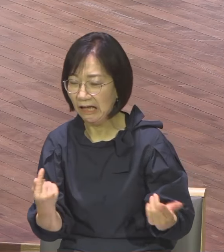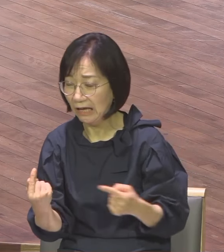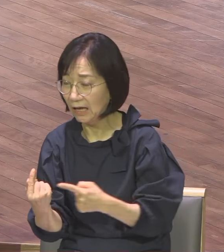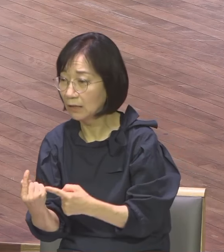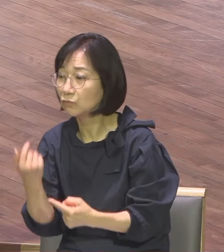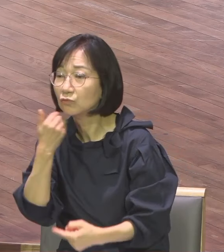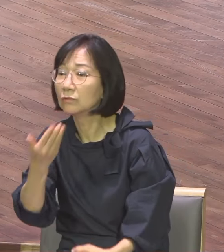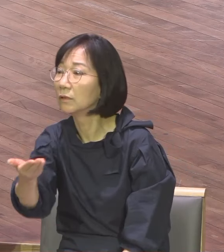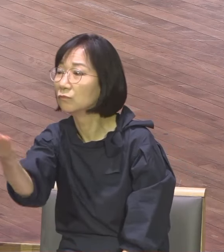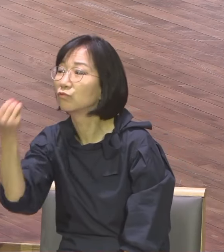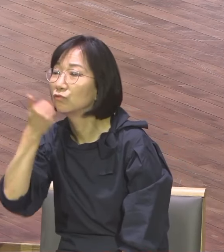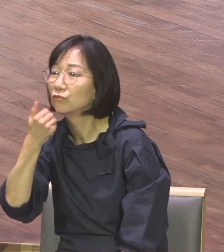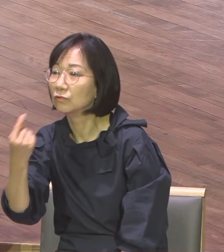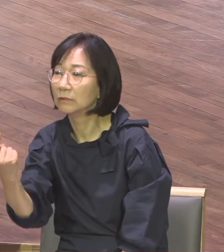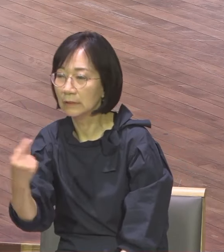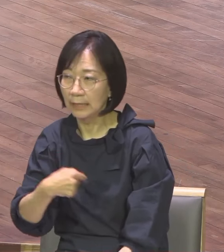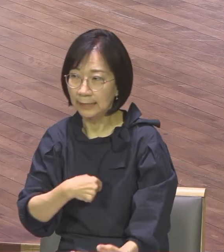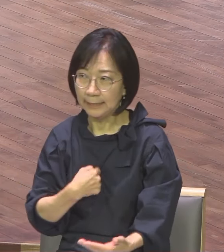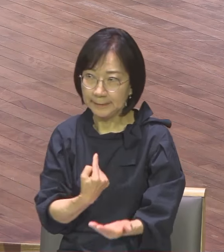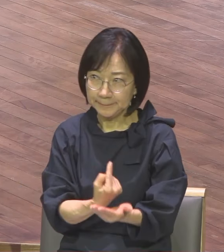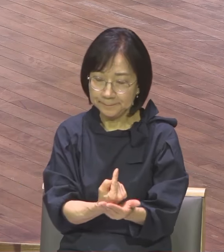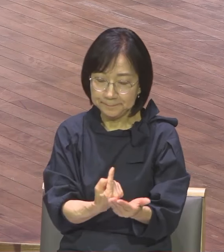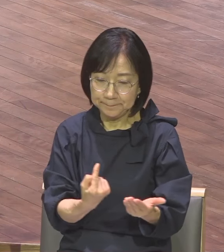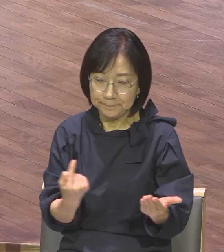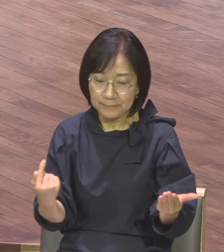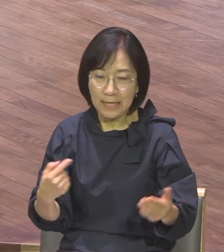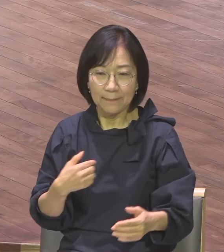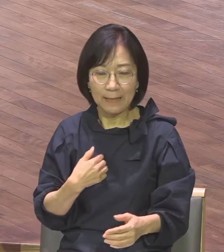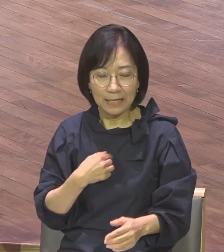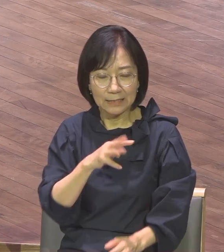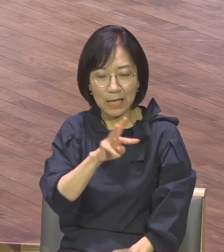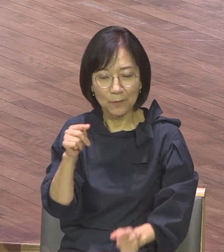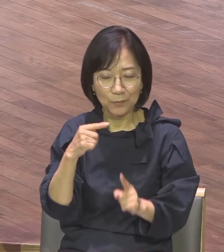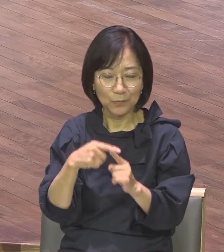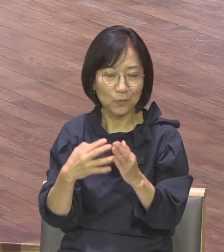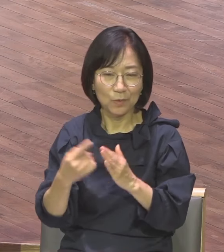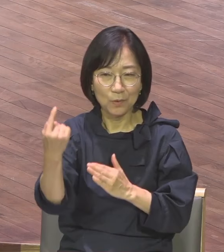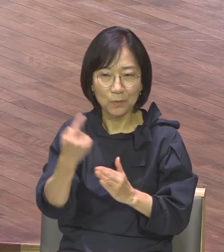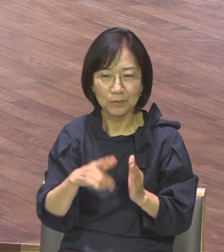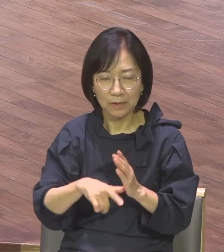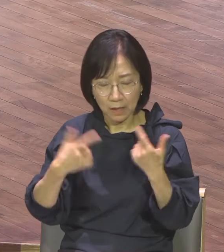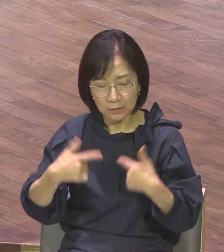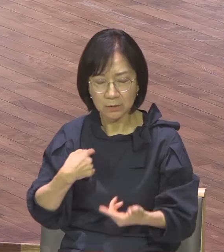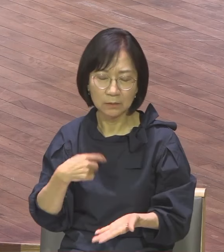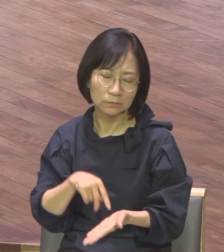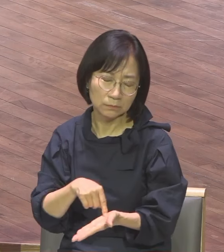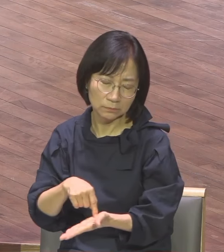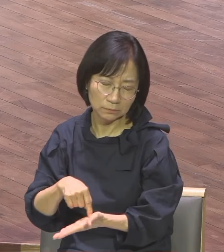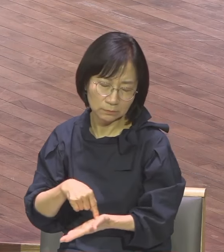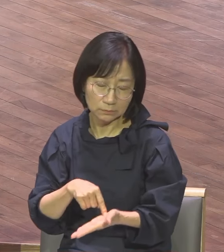계세요? 나는 참 연구에 나올 때마다 외롭다.